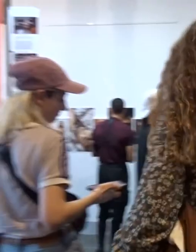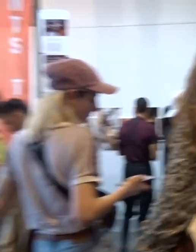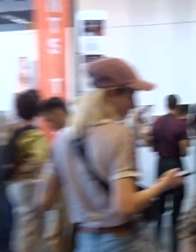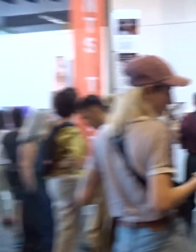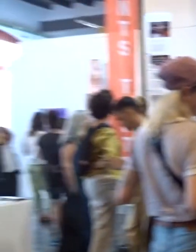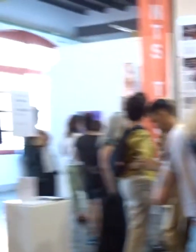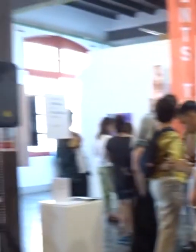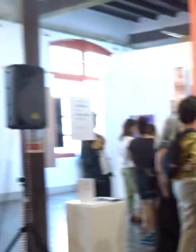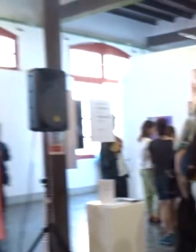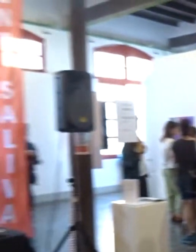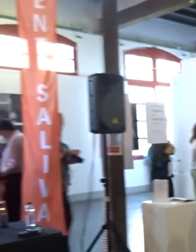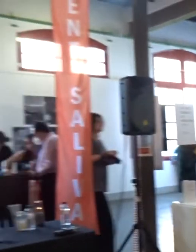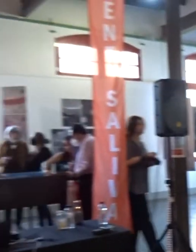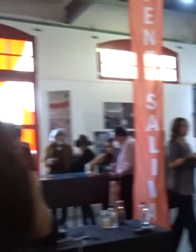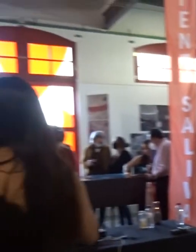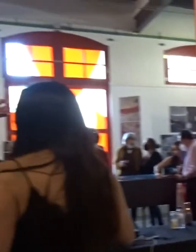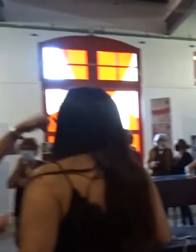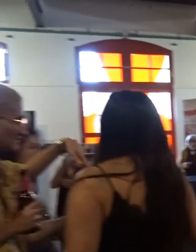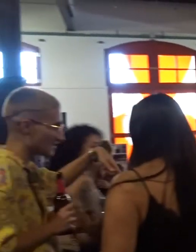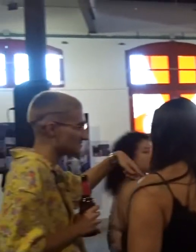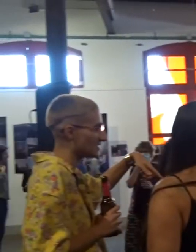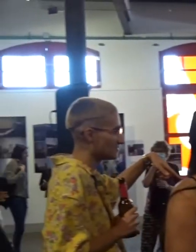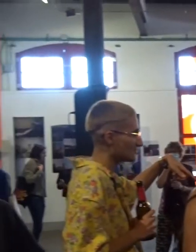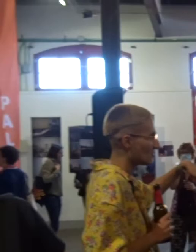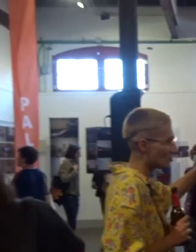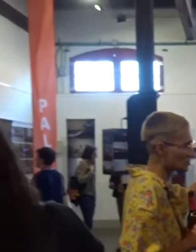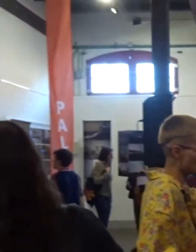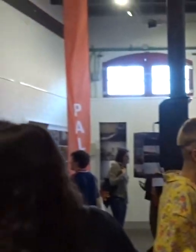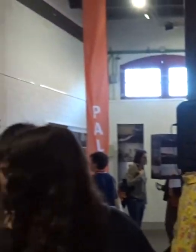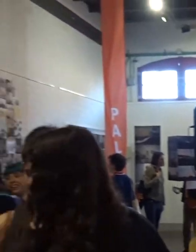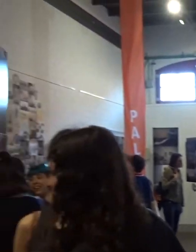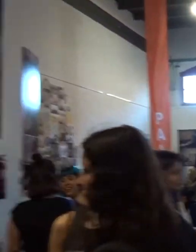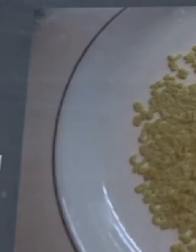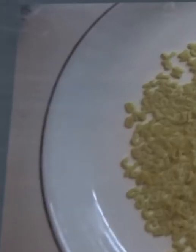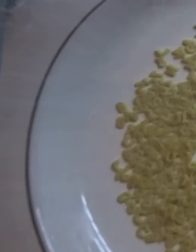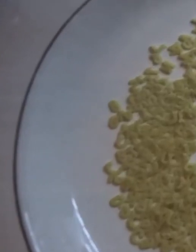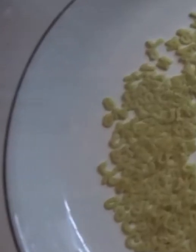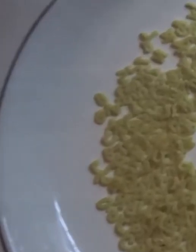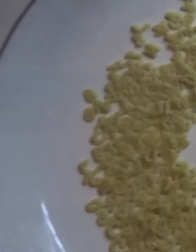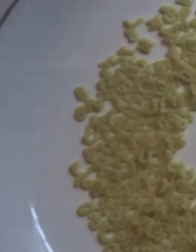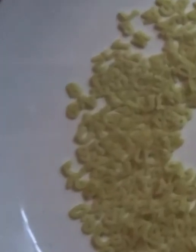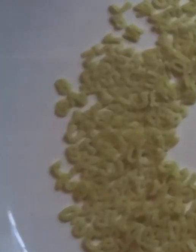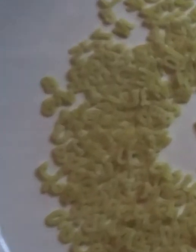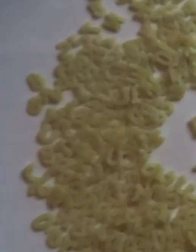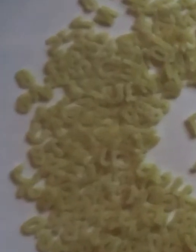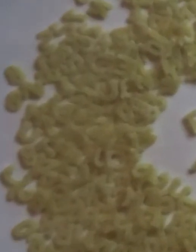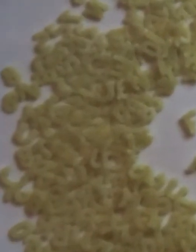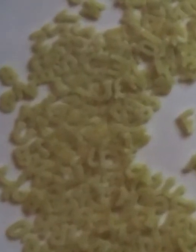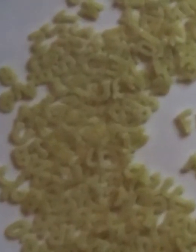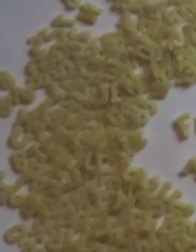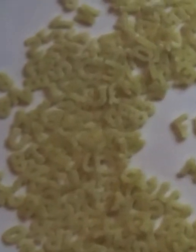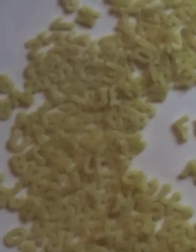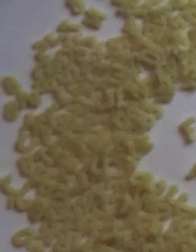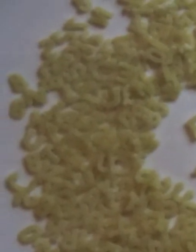Bèstia i que han convertit aquestes imatges en algo compartible, que és una mica la idea que tenia. També dir-vos que